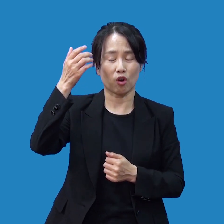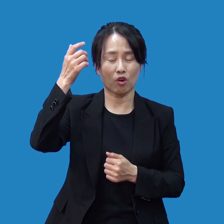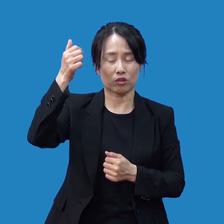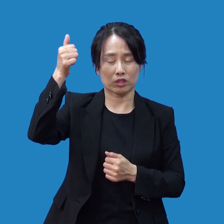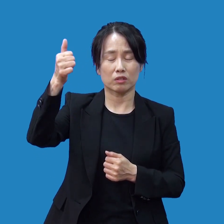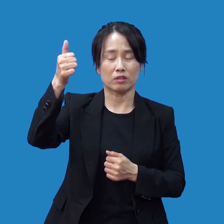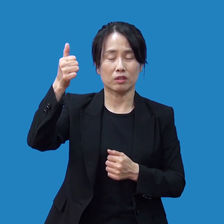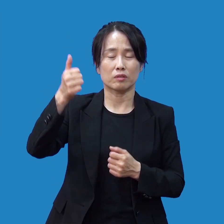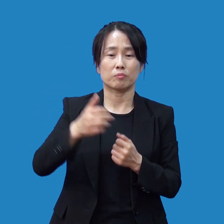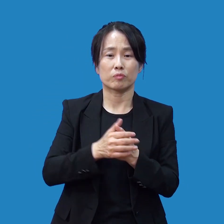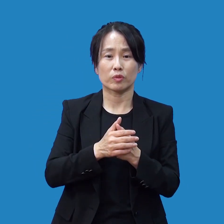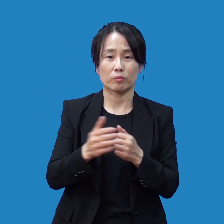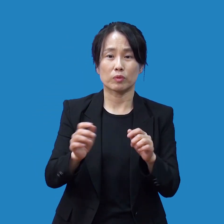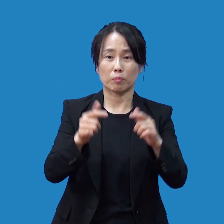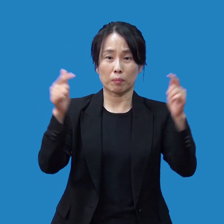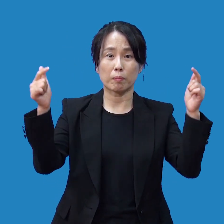사실